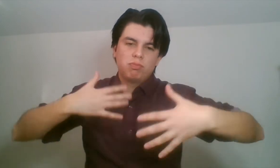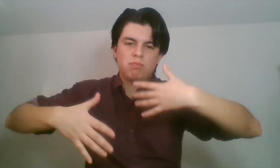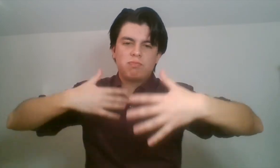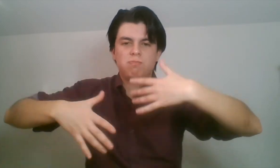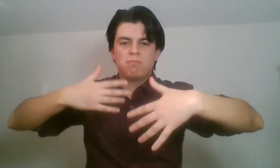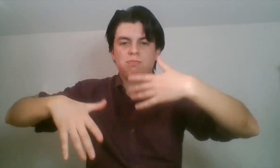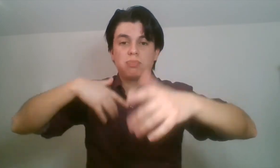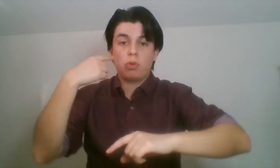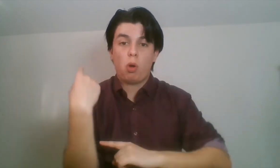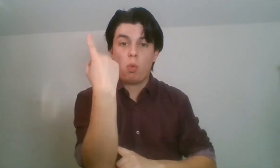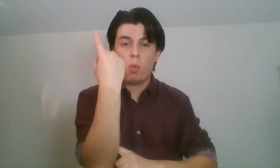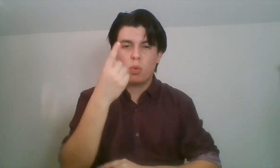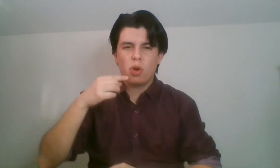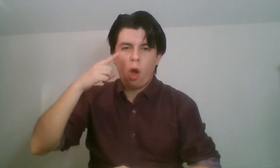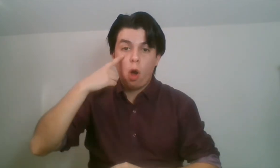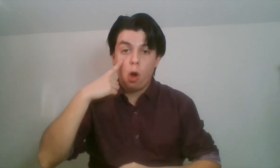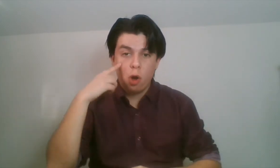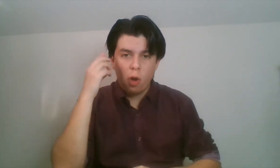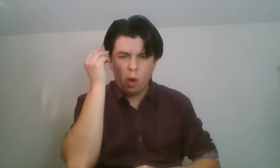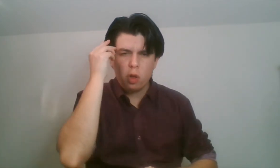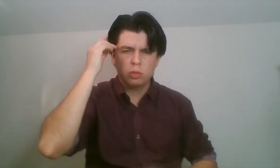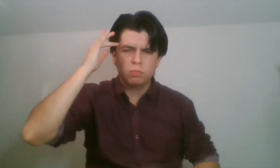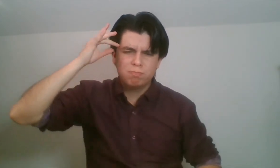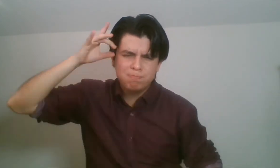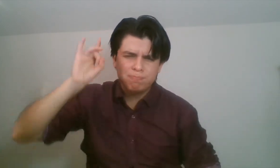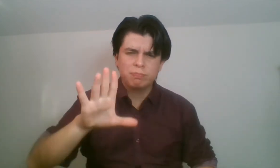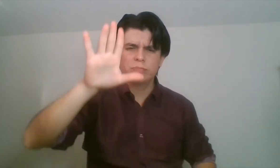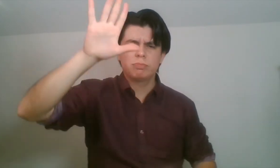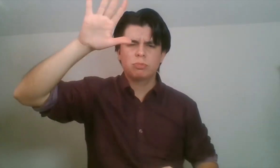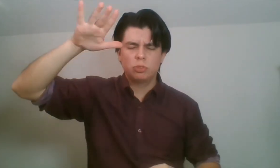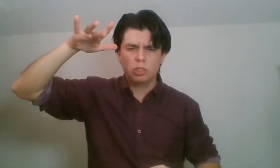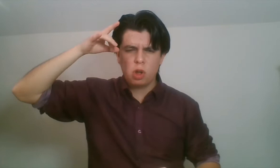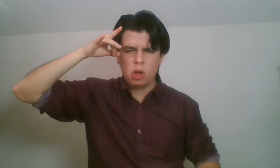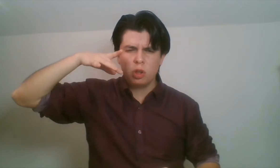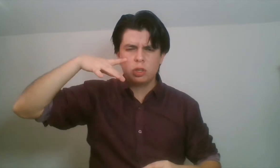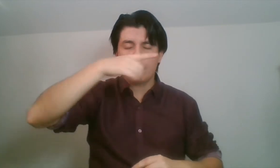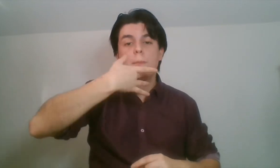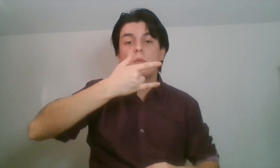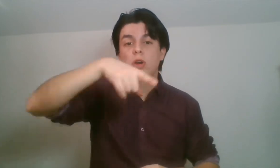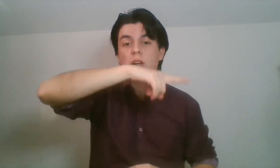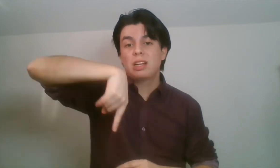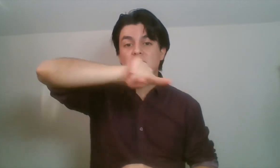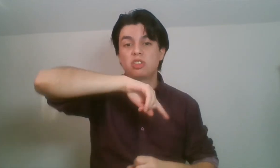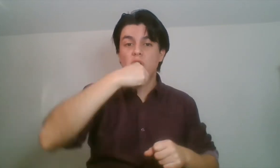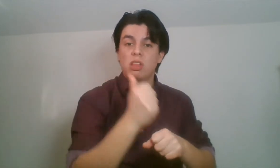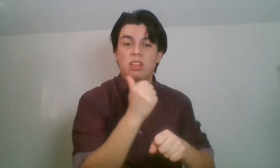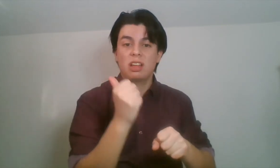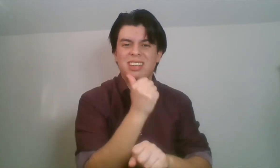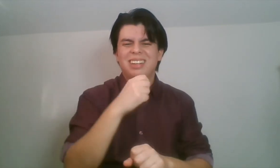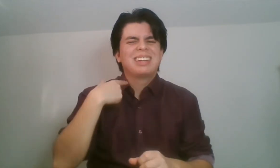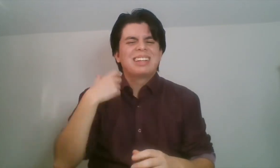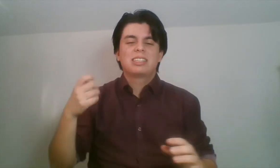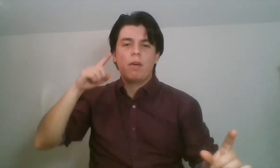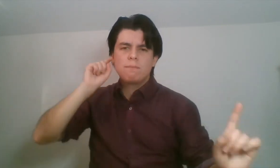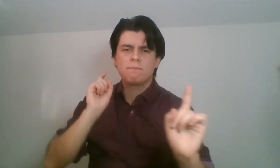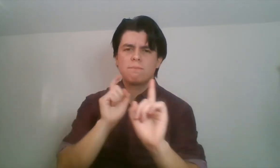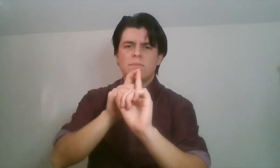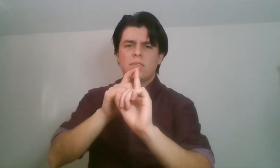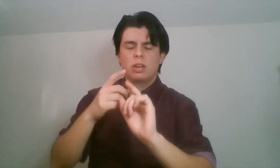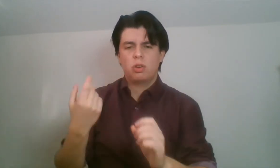de activación hacia un conocimiento, hacia entregar un conocimiento también,